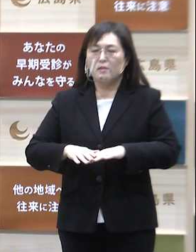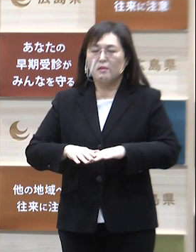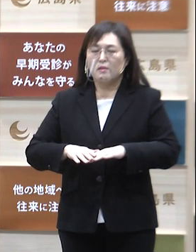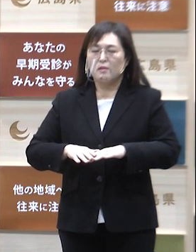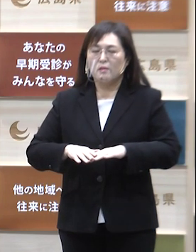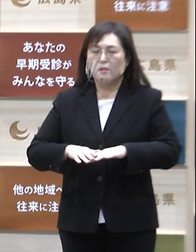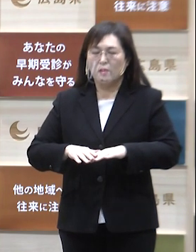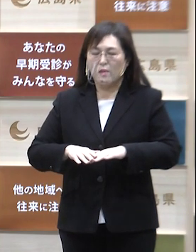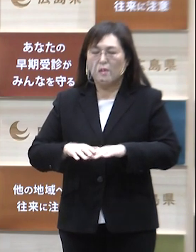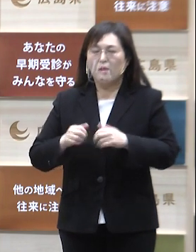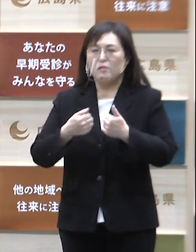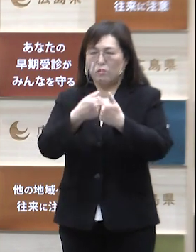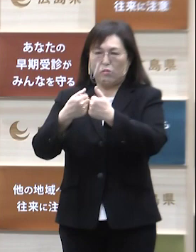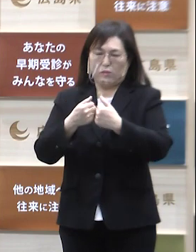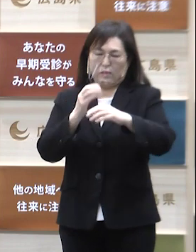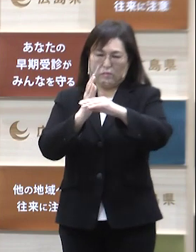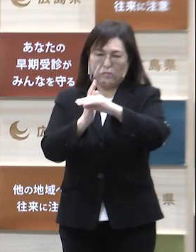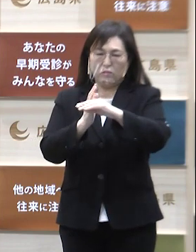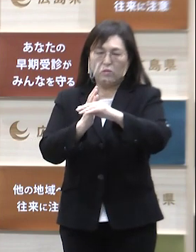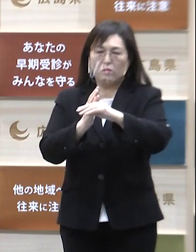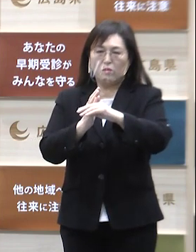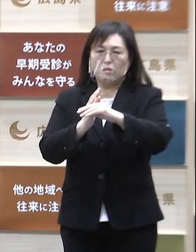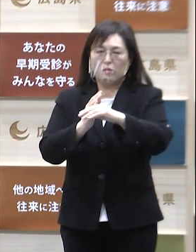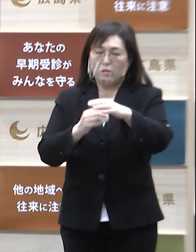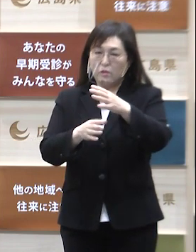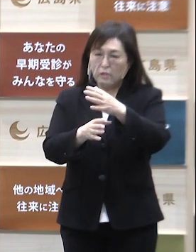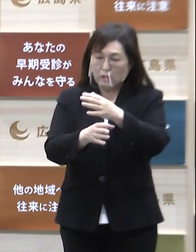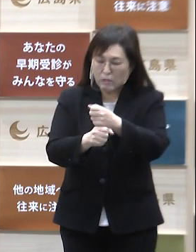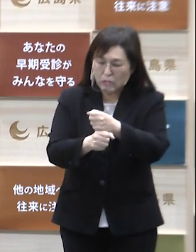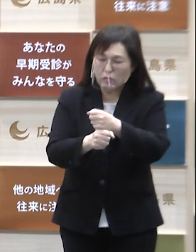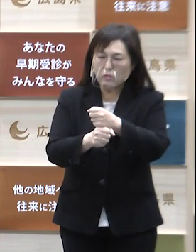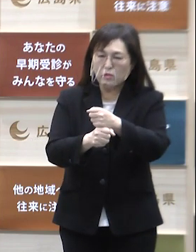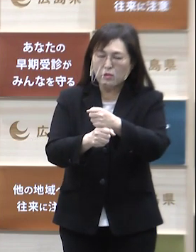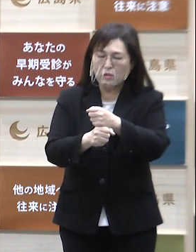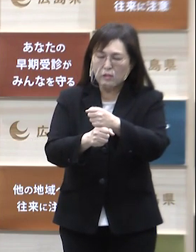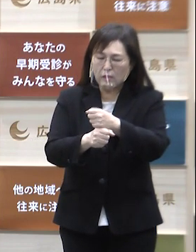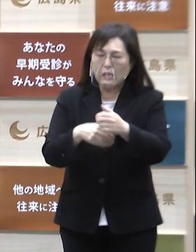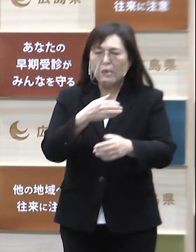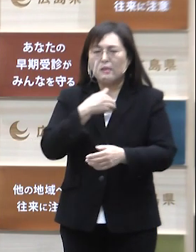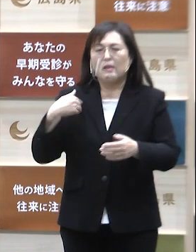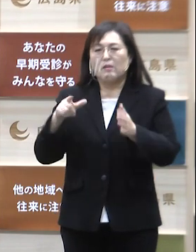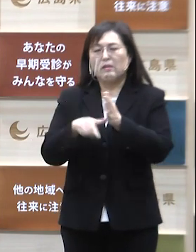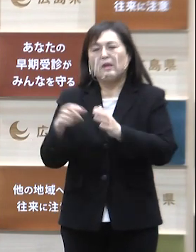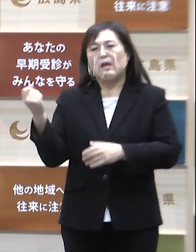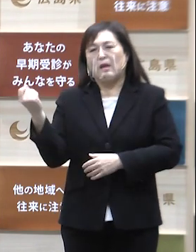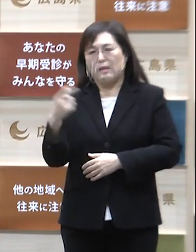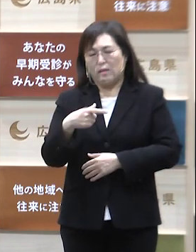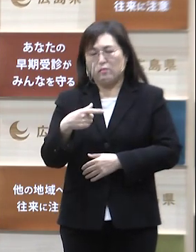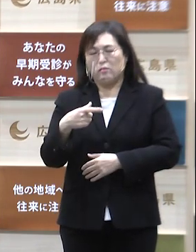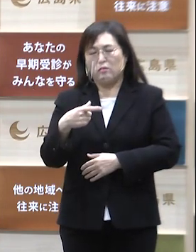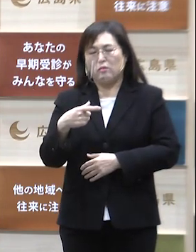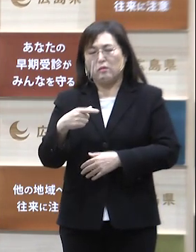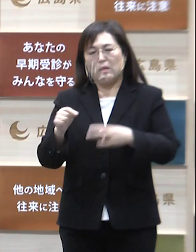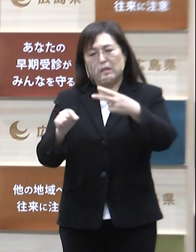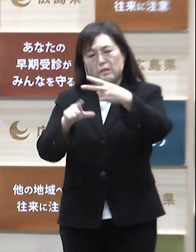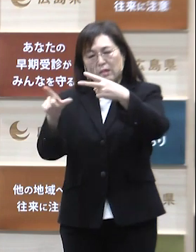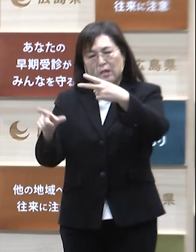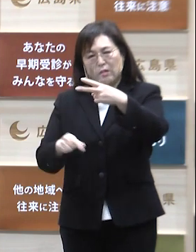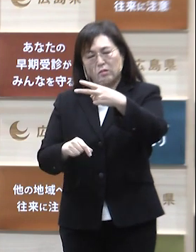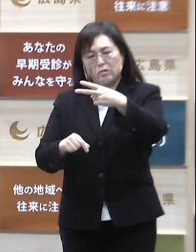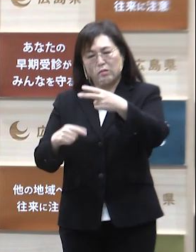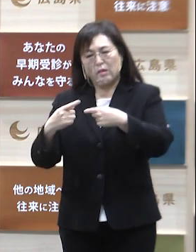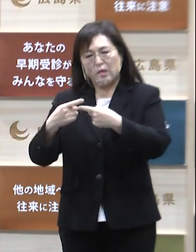討をしているところですけれども、実としてはですね、できるだけ早くということですが、2月の早いタ